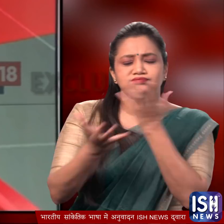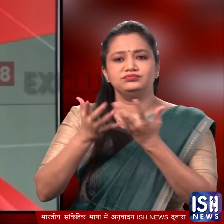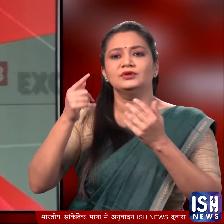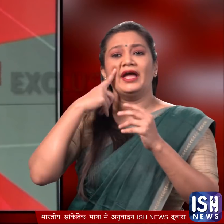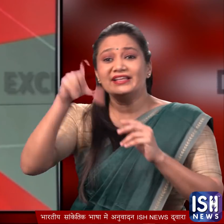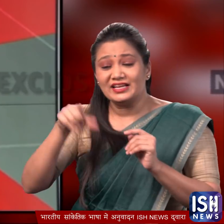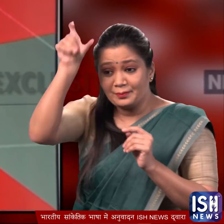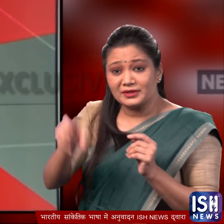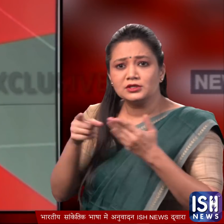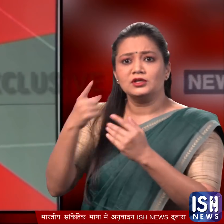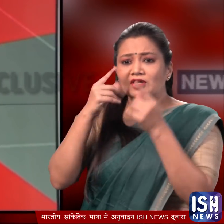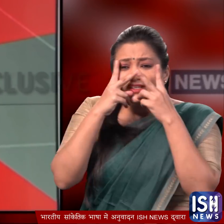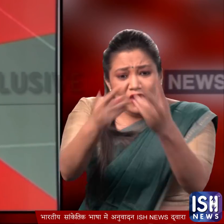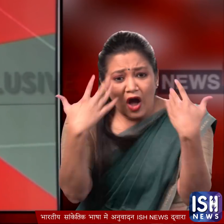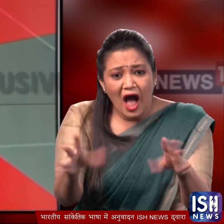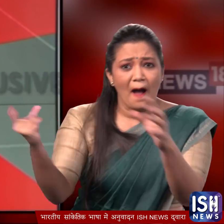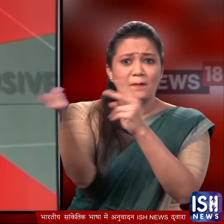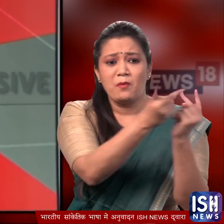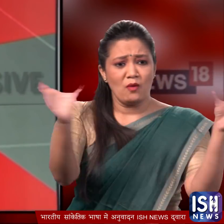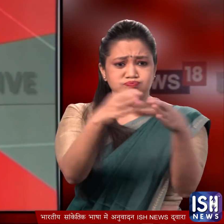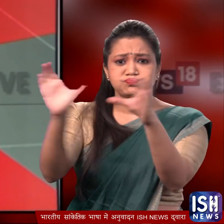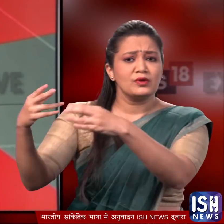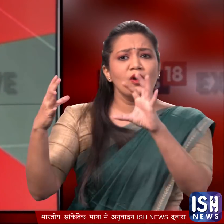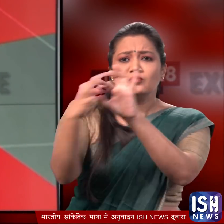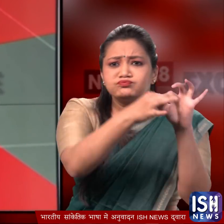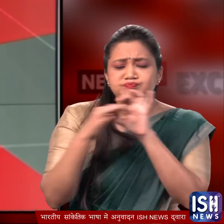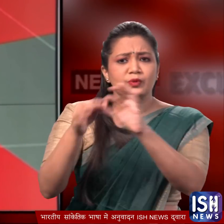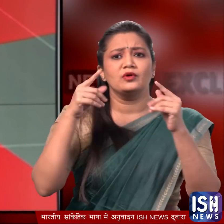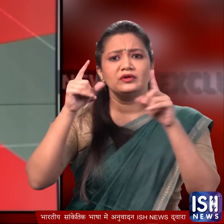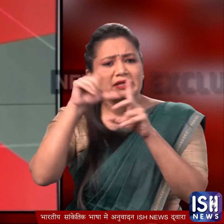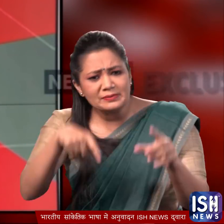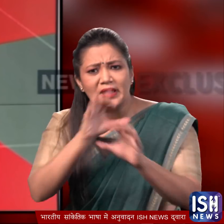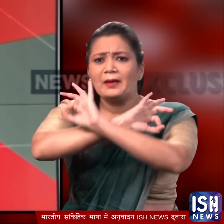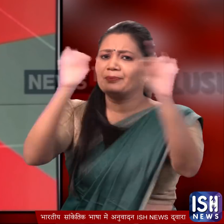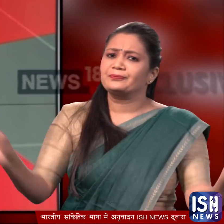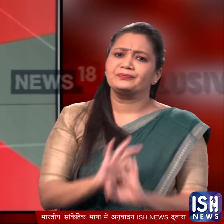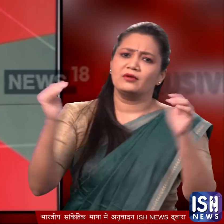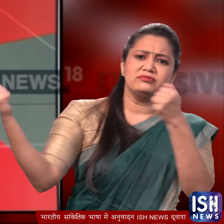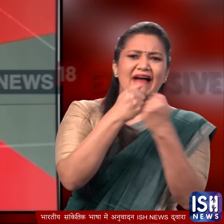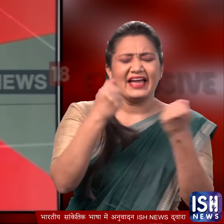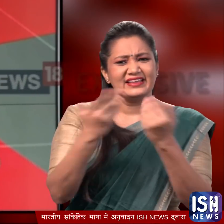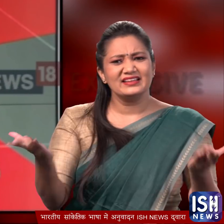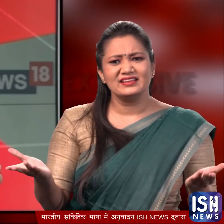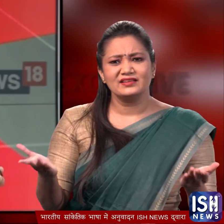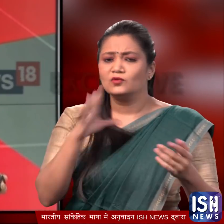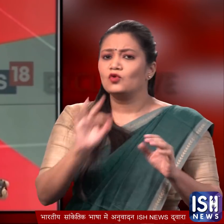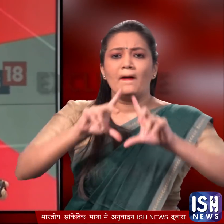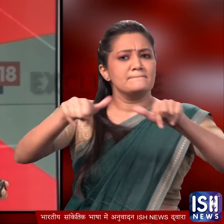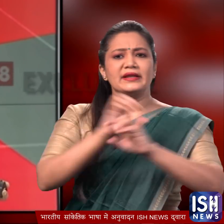कॉंग्रेस के प्रभारी ने अपनी आँखों के सामने देख लिया कि पार्टी में एकता और अनुशासन का क्या हाल है वैसे तो इस समीक्षा की कोई जरोत भी नहीं थी